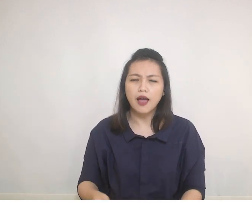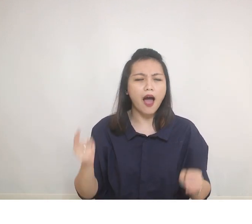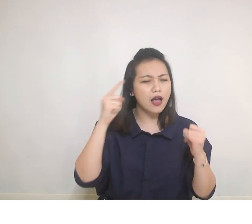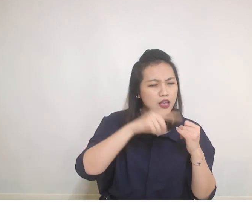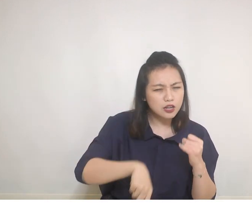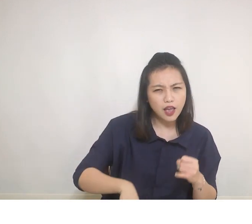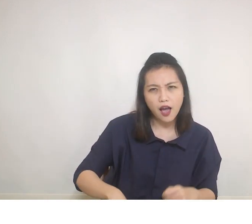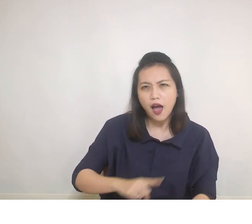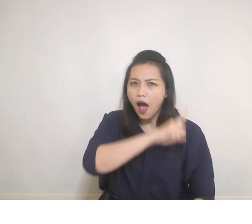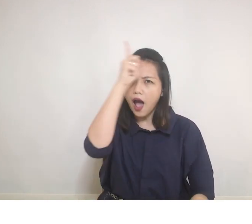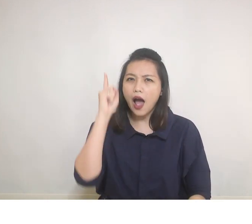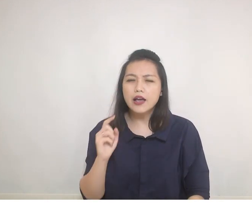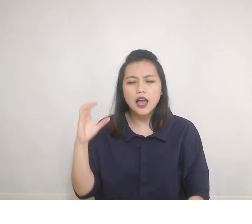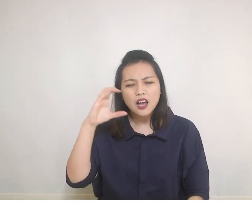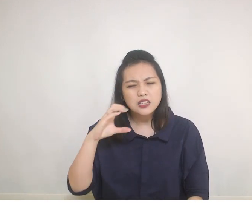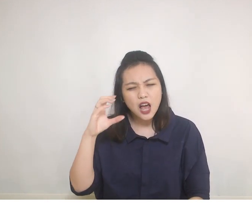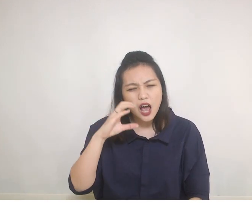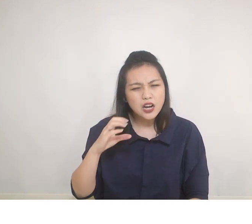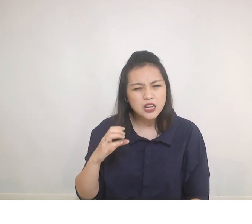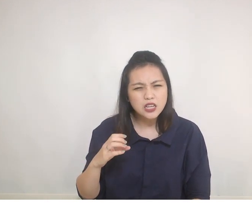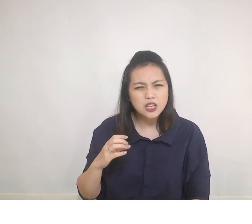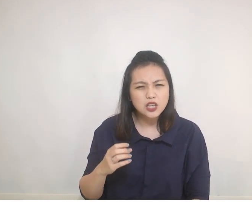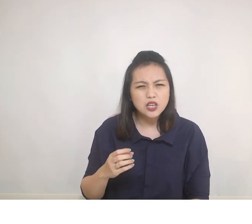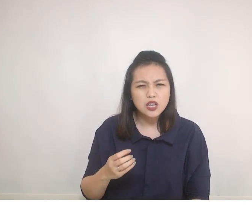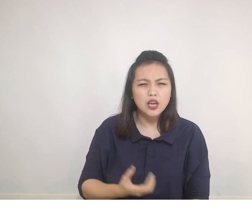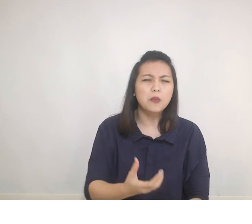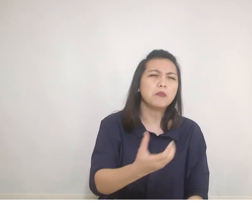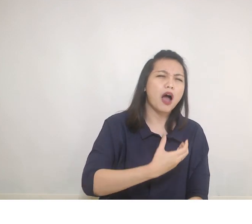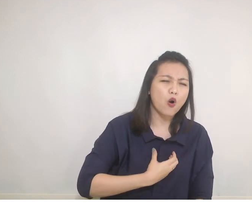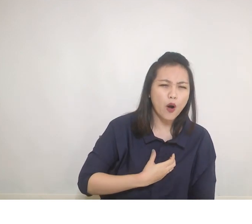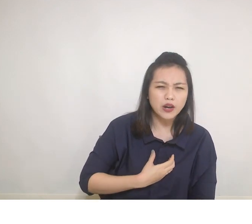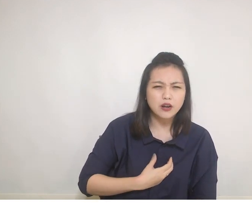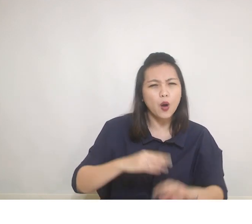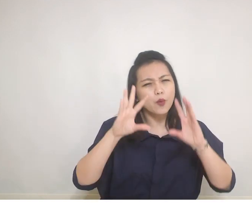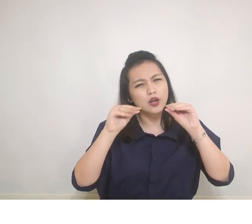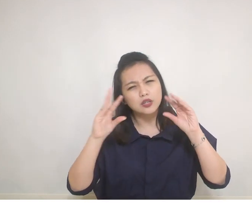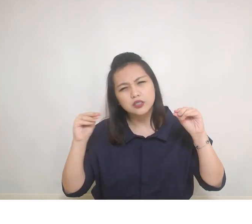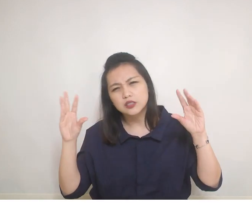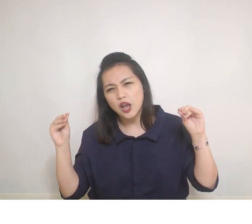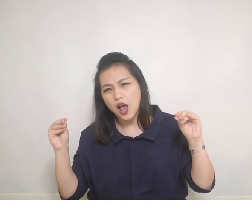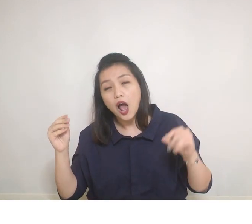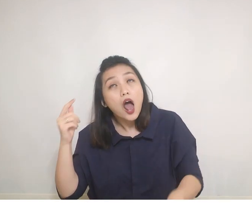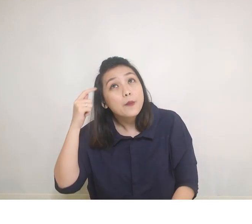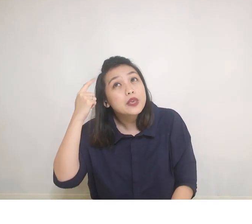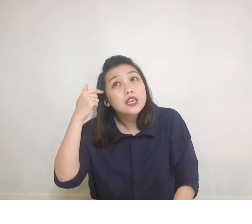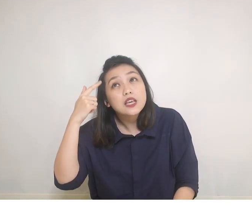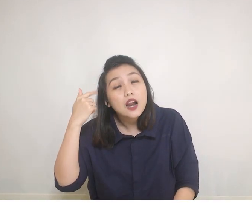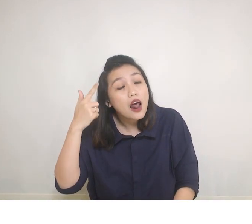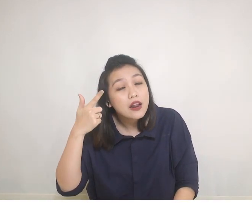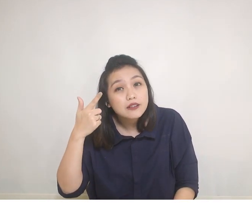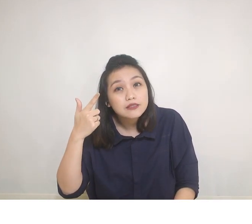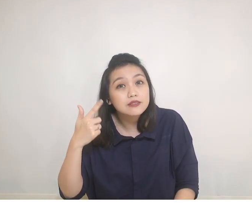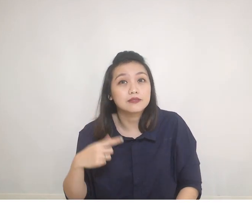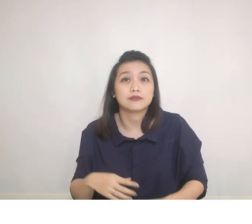mencari segala asumsi atau segala usahanya, segala kreativitasnya, segala